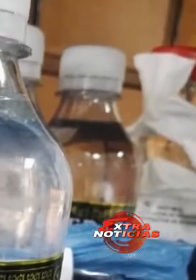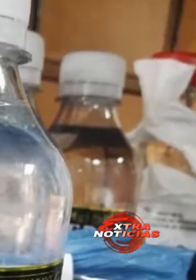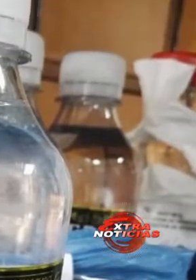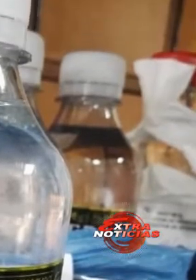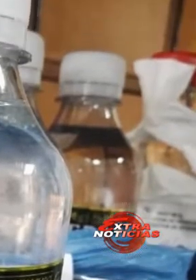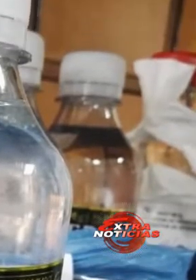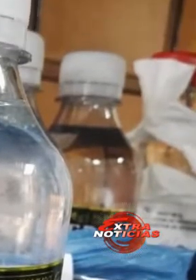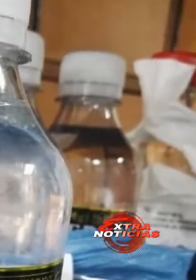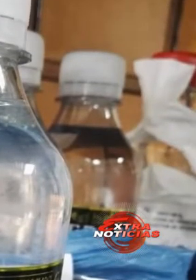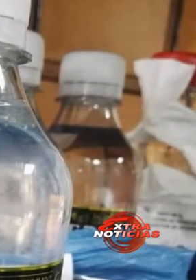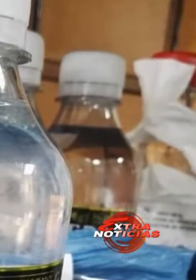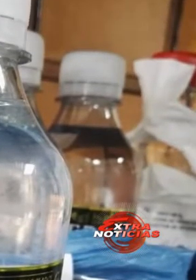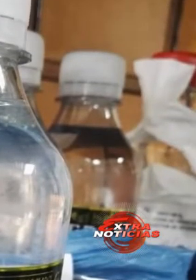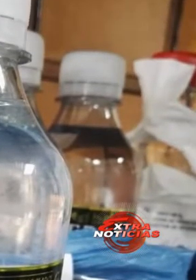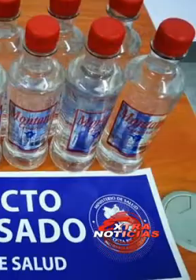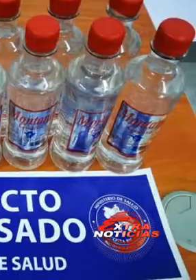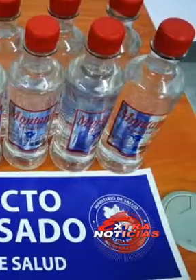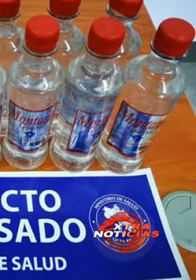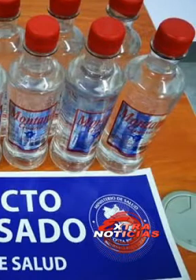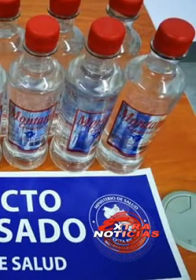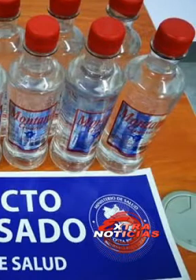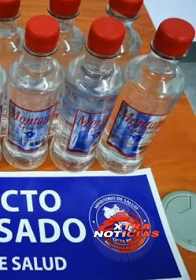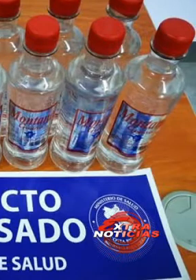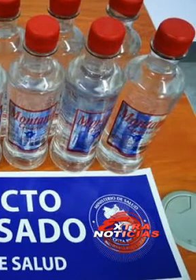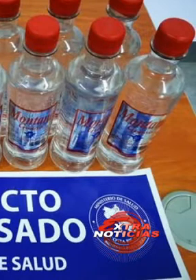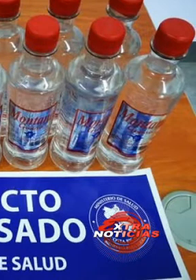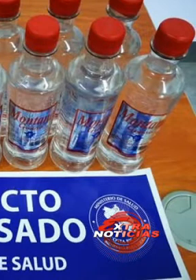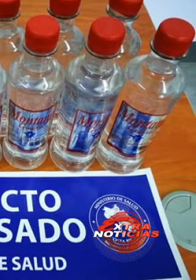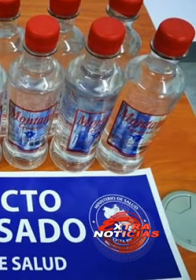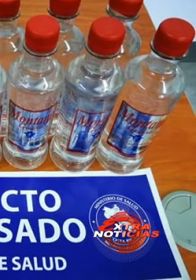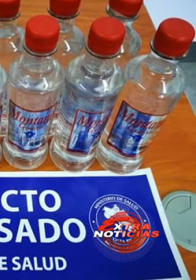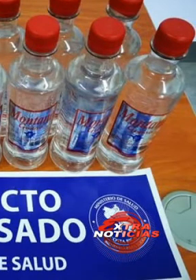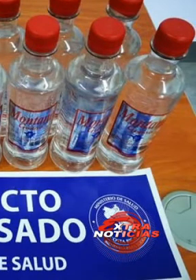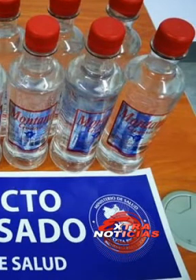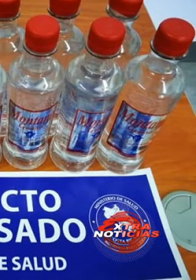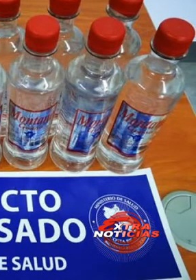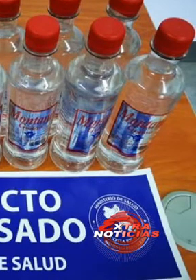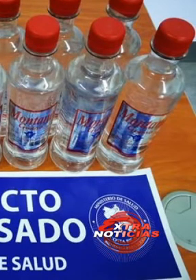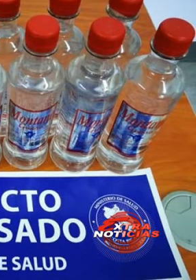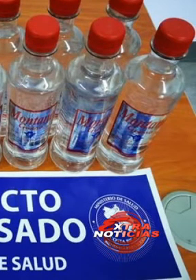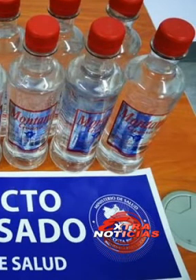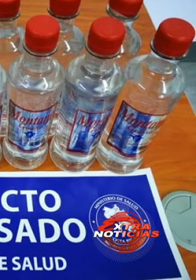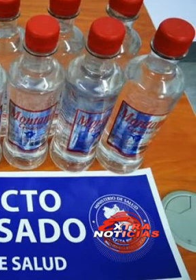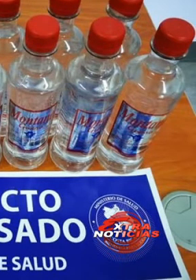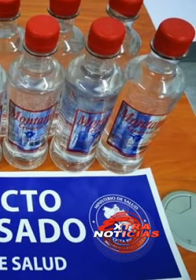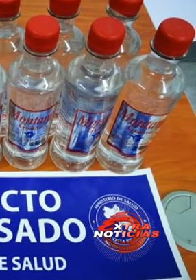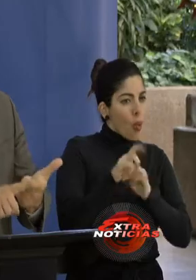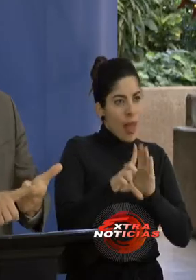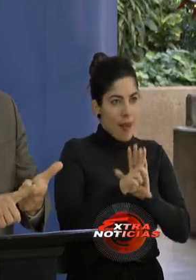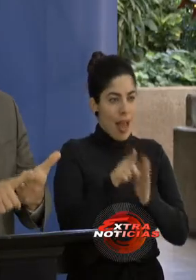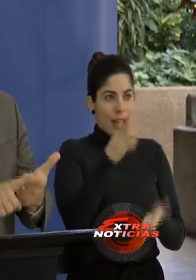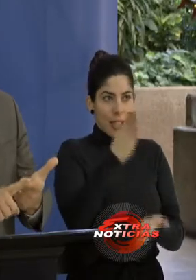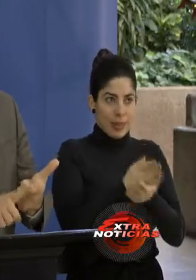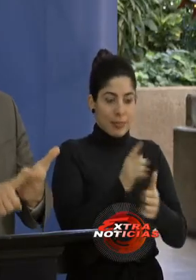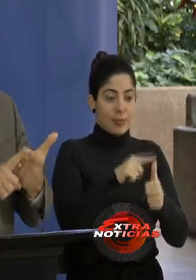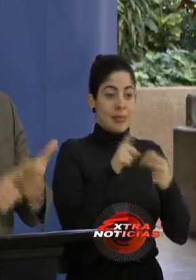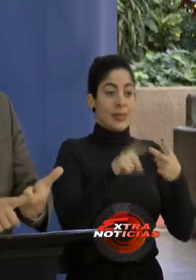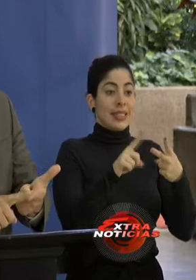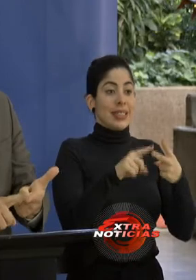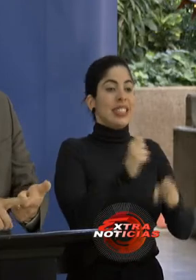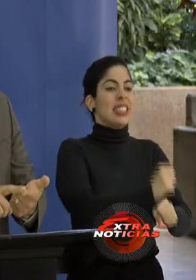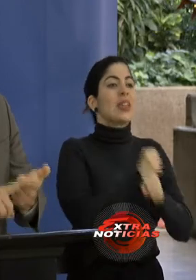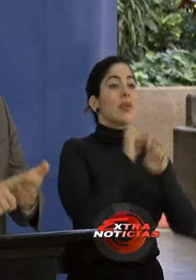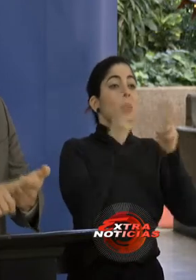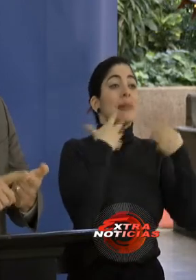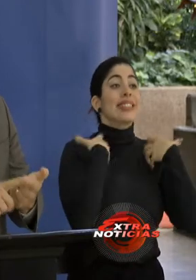este año cobrando la vida de 29 personas tenemos que luchar contra la parte de contrabando todos dar seguridad en la materia de salud